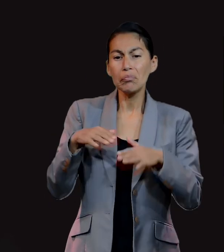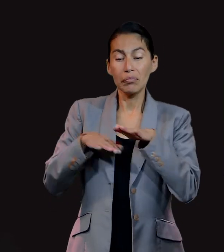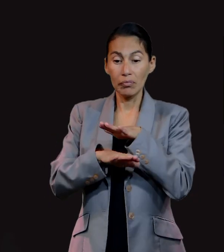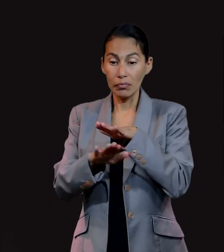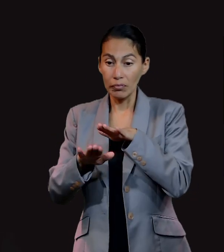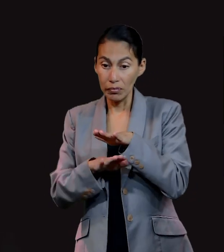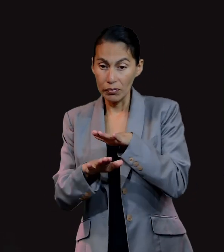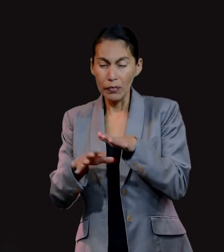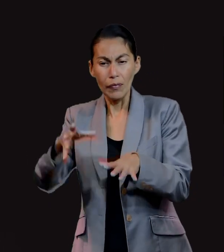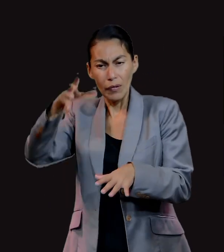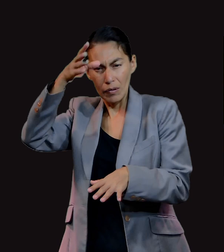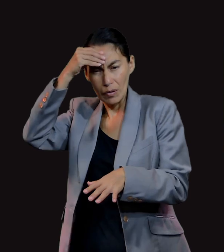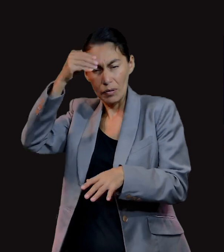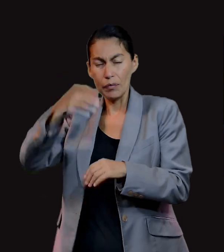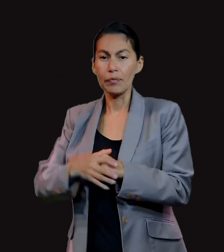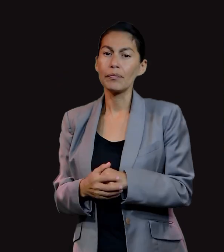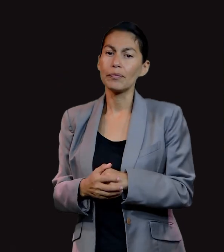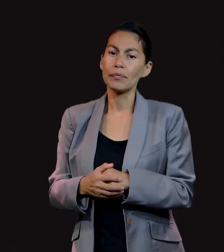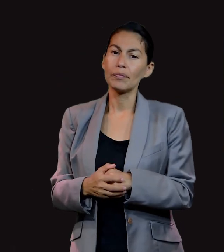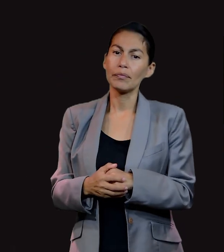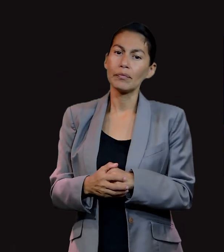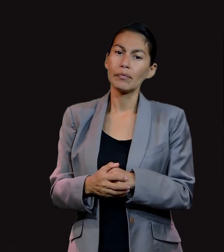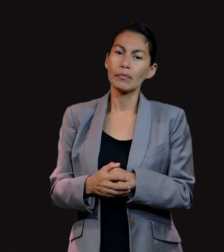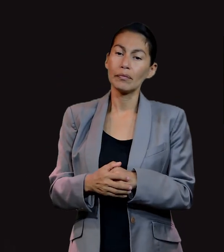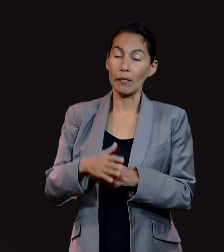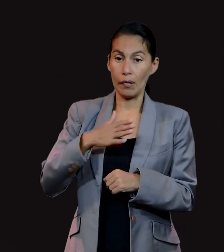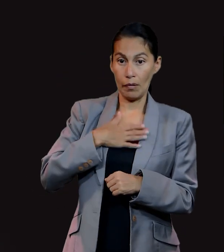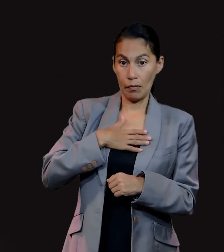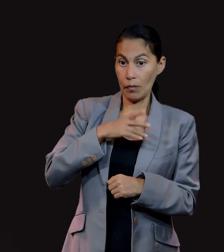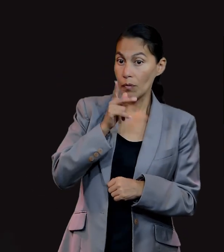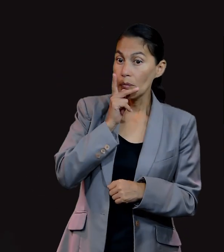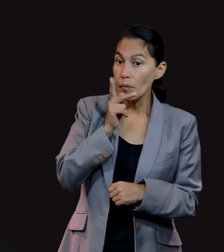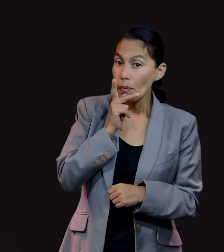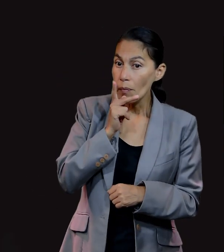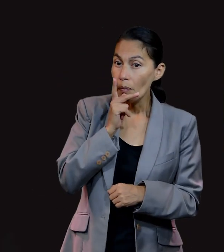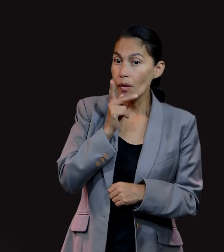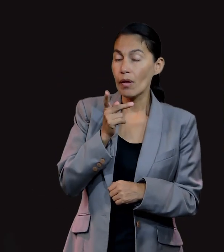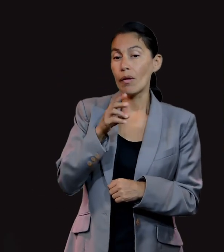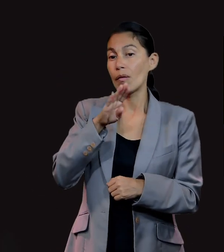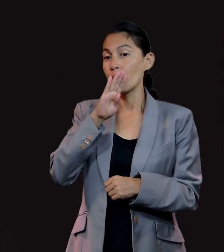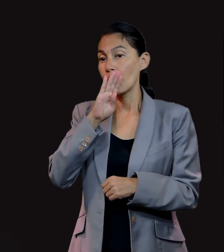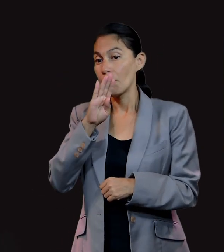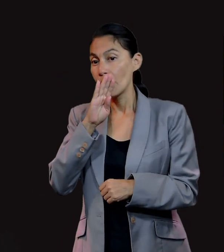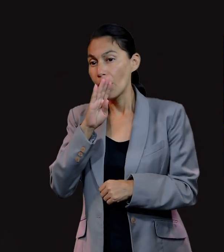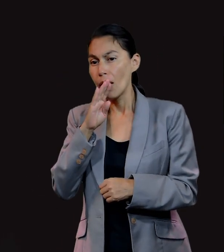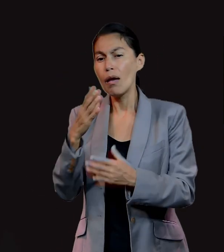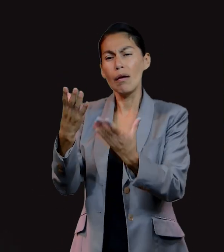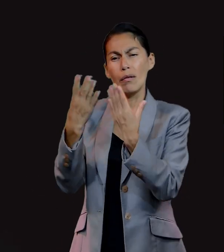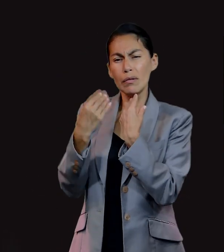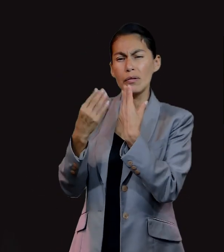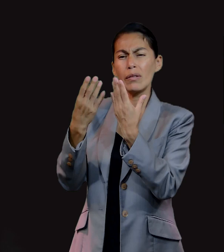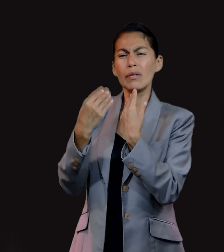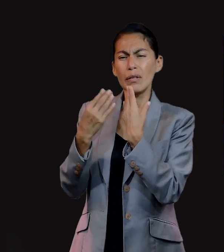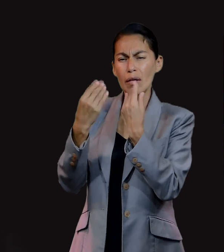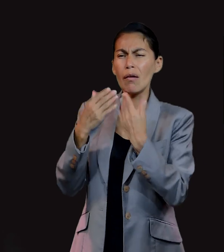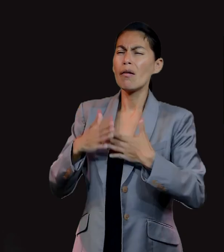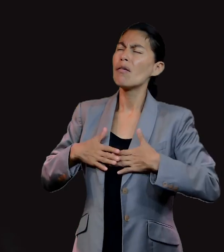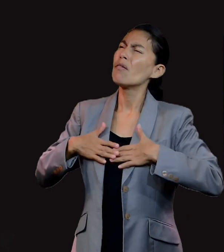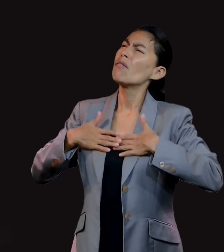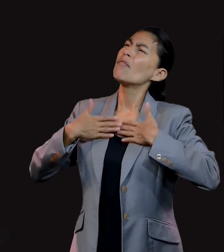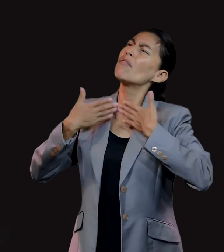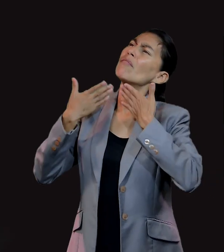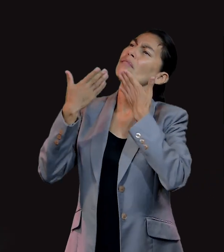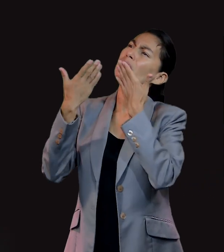nuestras raíces. Agradezco a Dios porque mis padres nos dieron